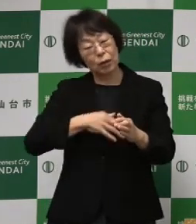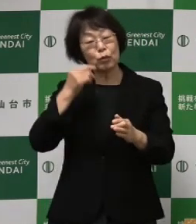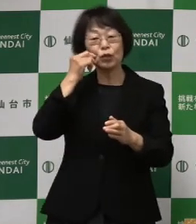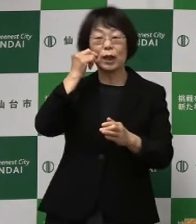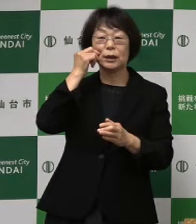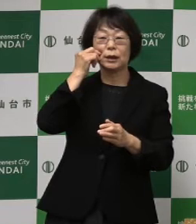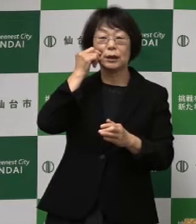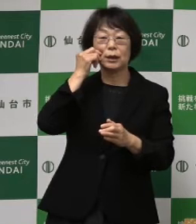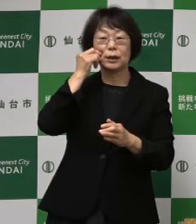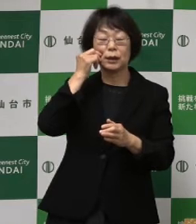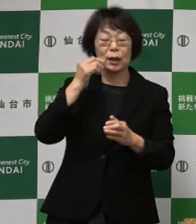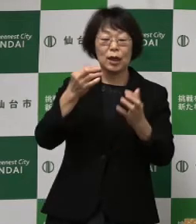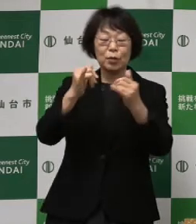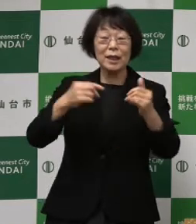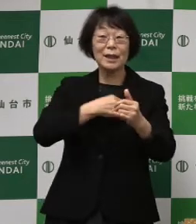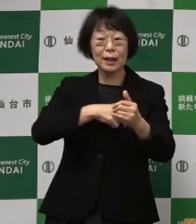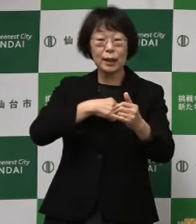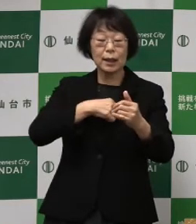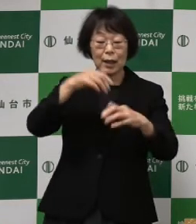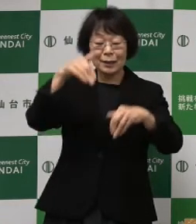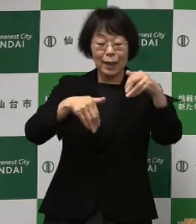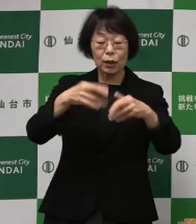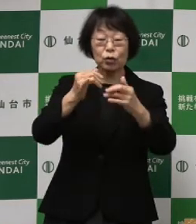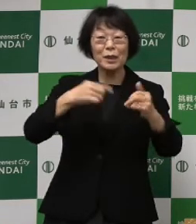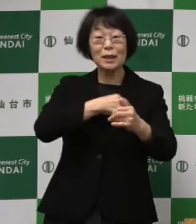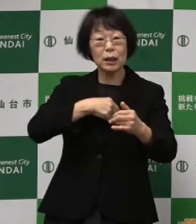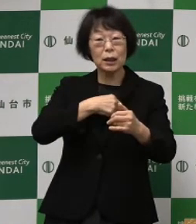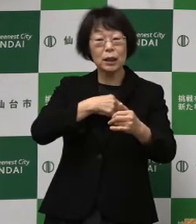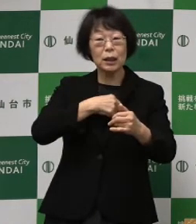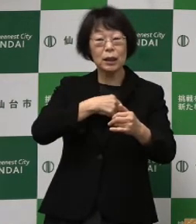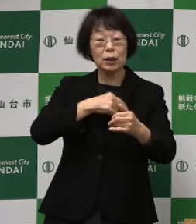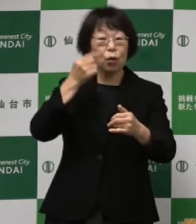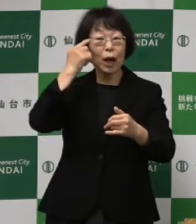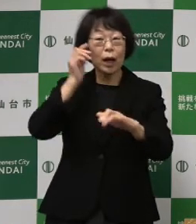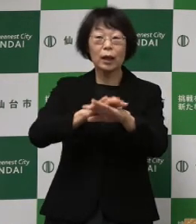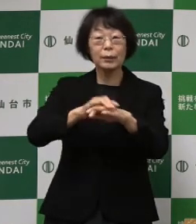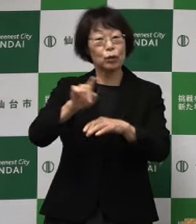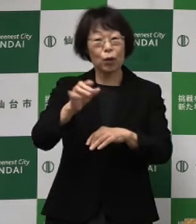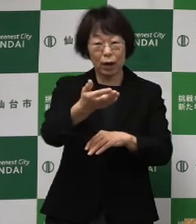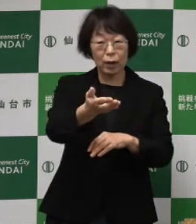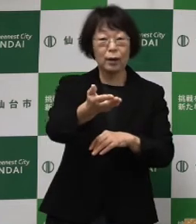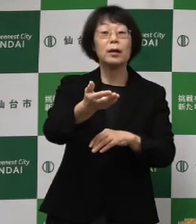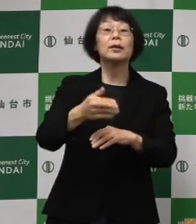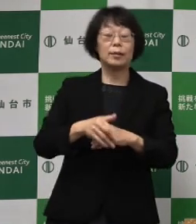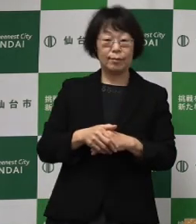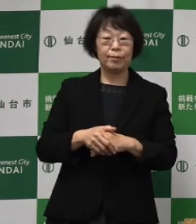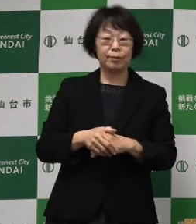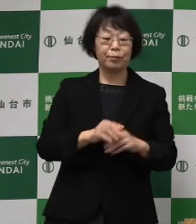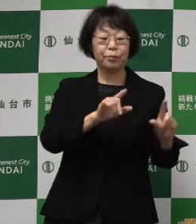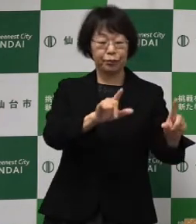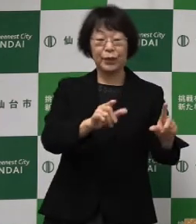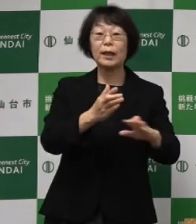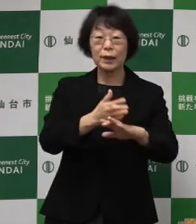ね、民意を、選挙の民意というのをどういうふうに捉えているのかというところをちょっとご説明いただき ます。ありがとうございます。